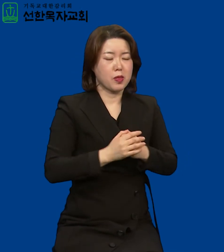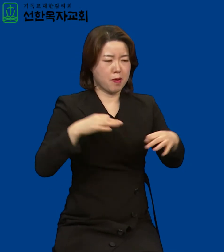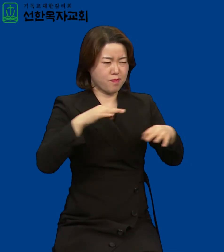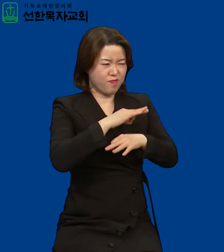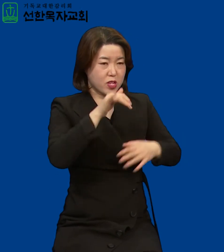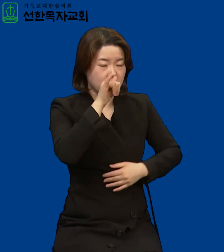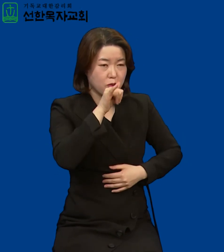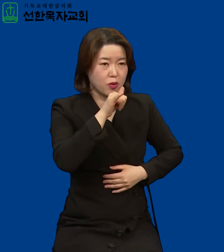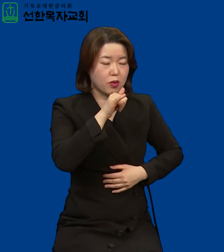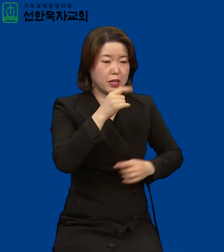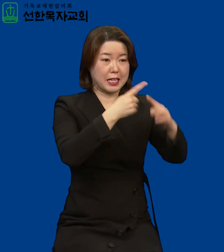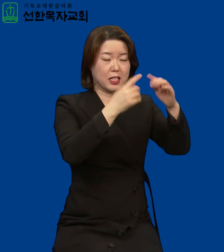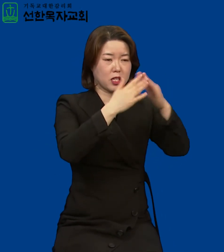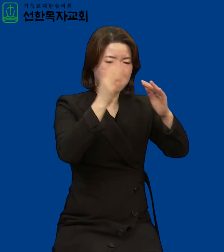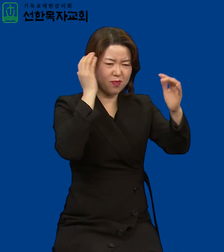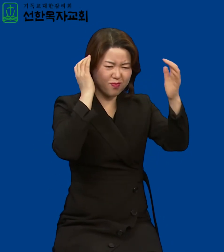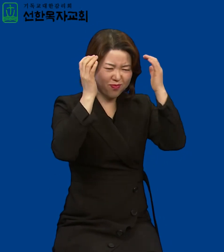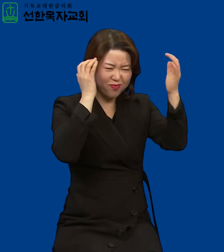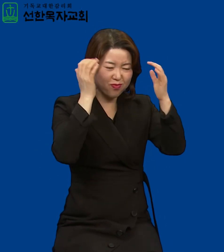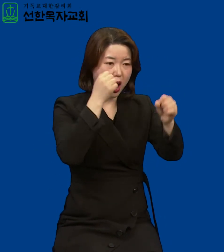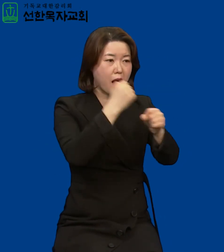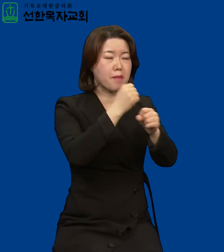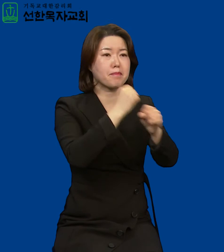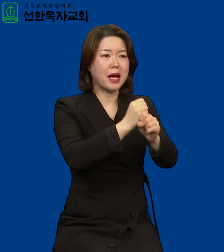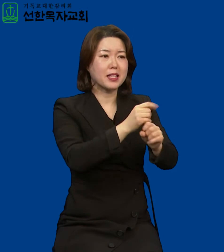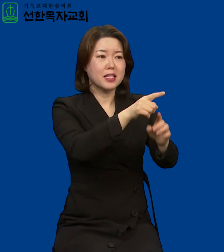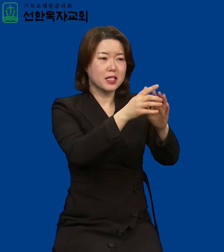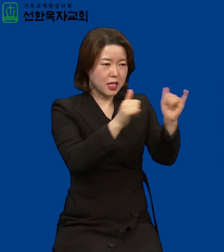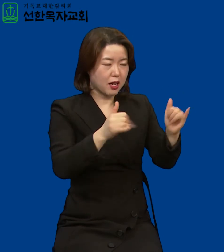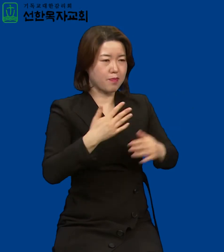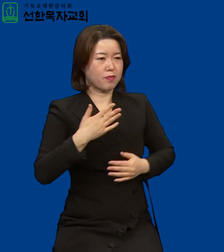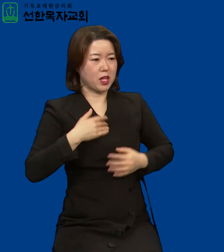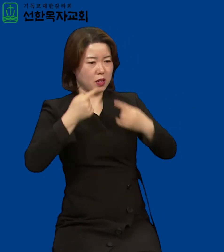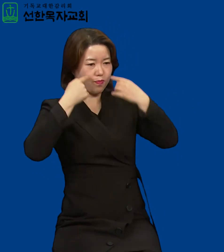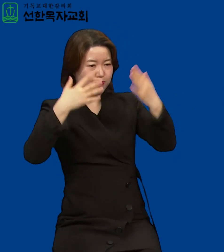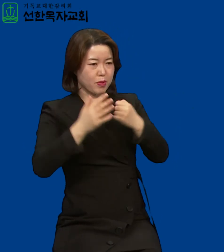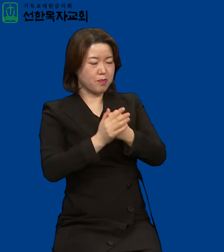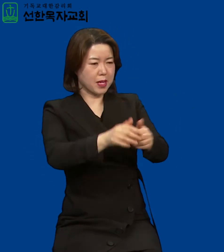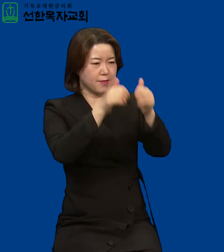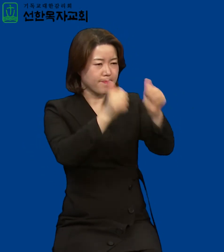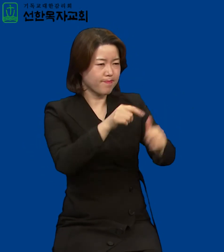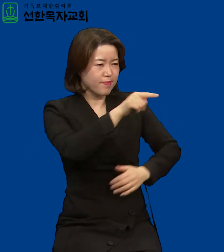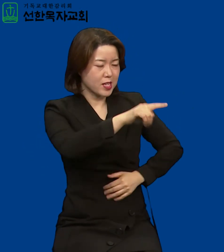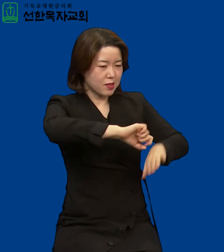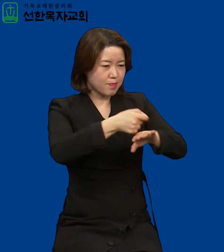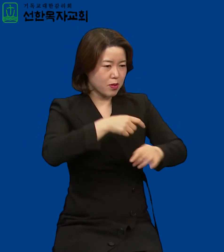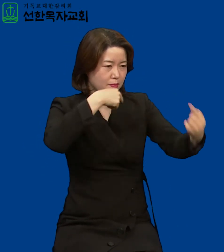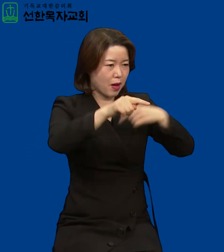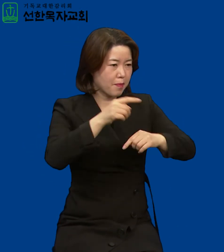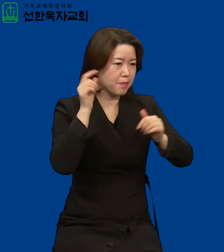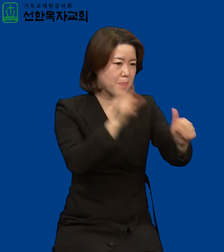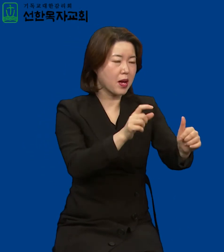교회를 영적으로 혼란시키는 이들을 내가 분명하게 재판하고 치리할